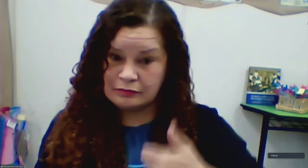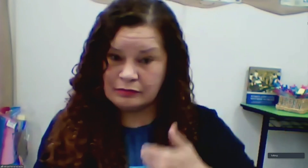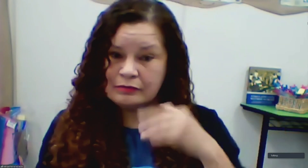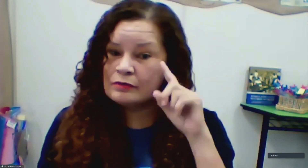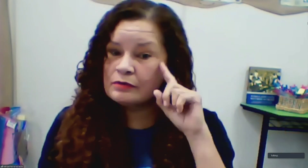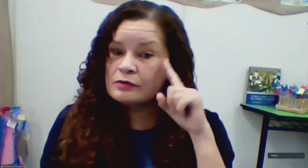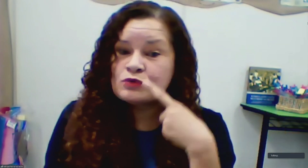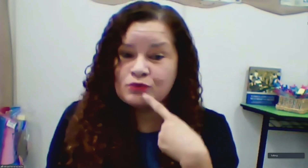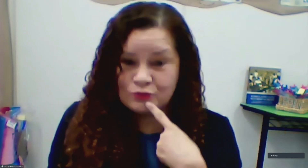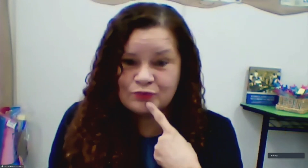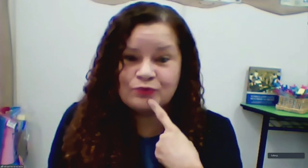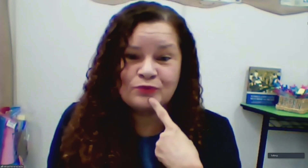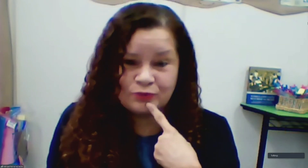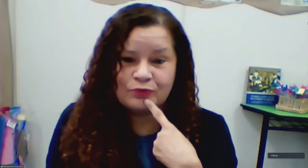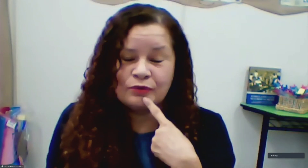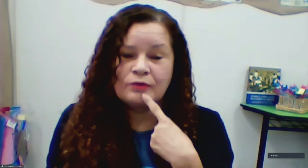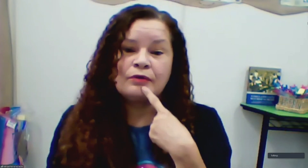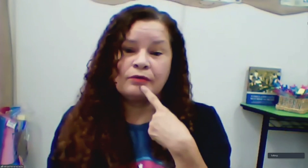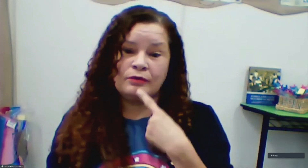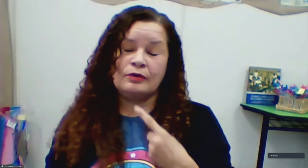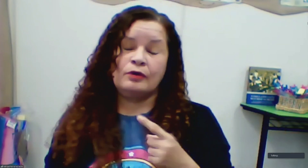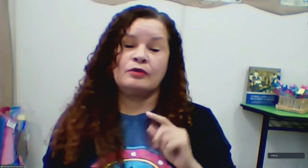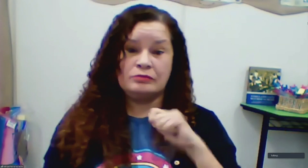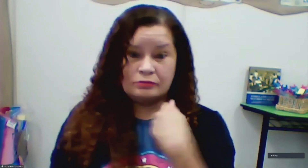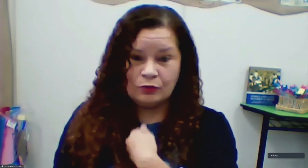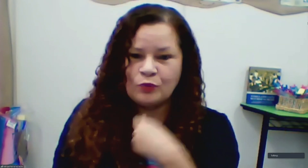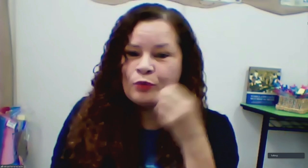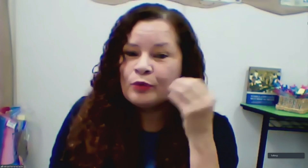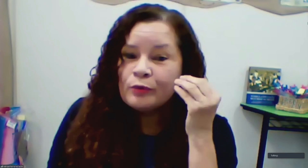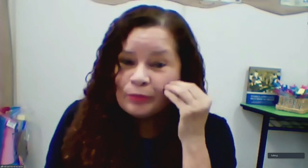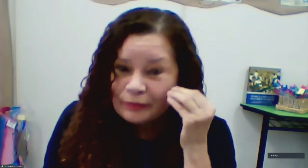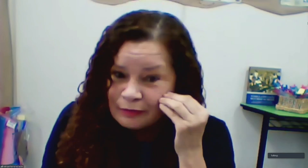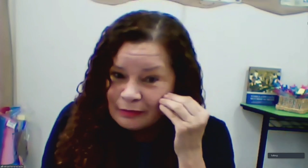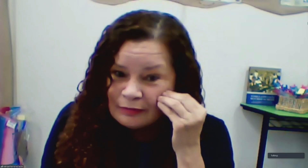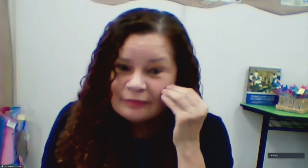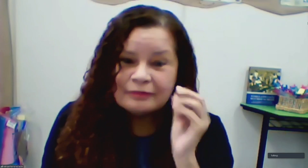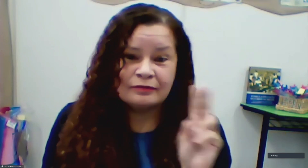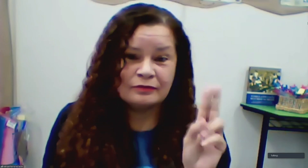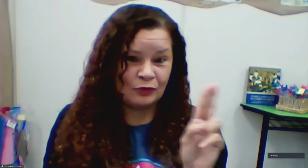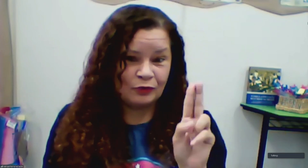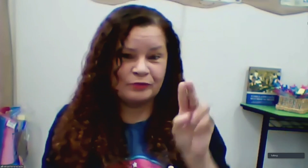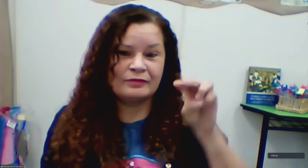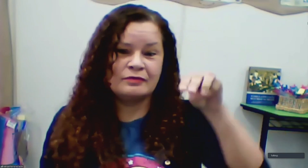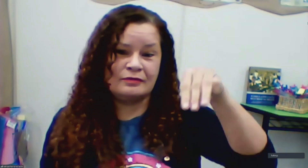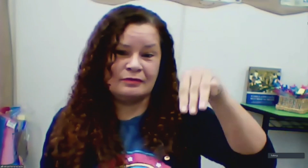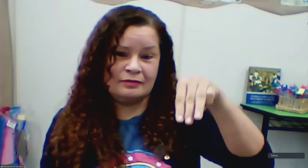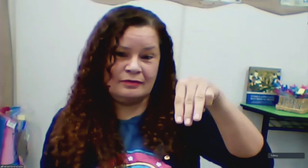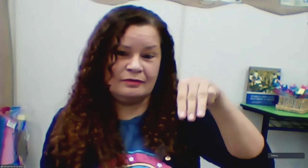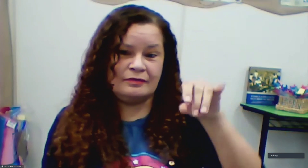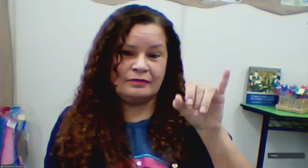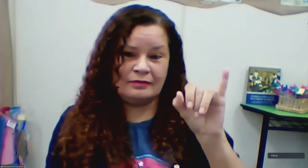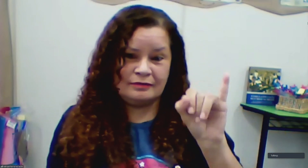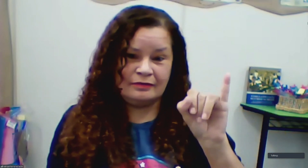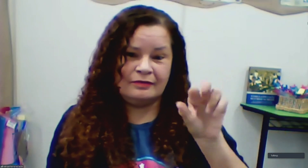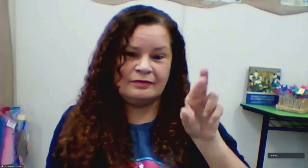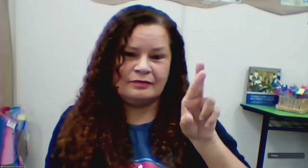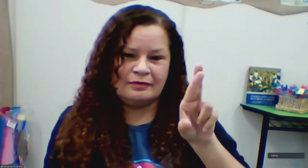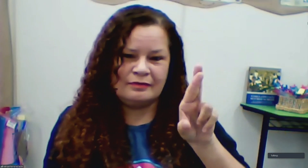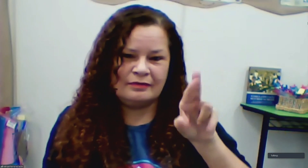na comunidade surda e meu nome é Miriam. Eu estou usando uma blusa